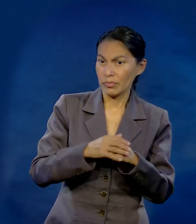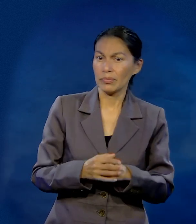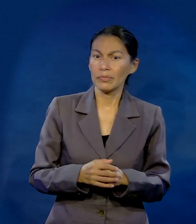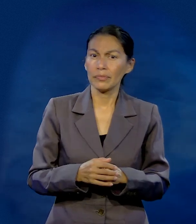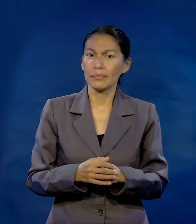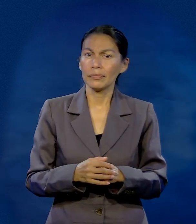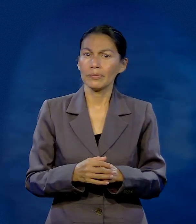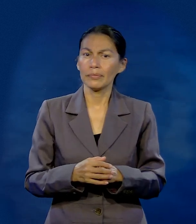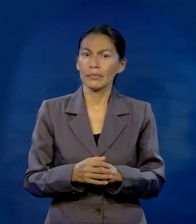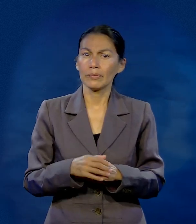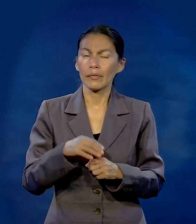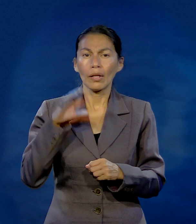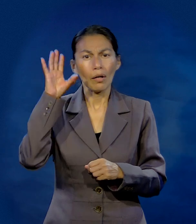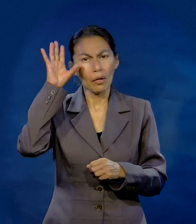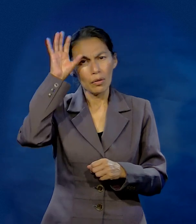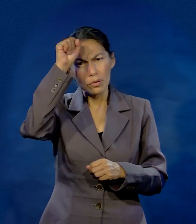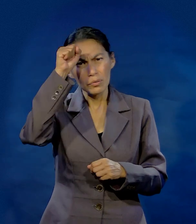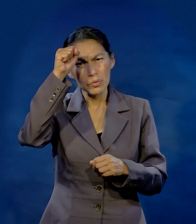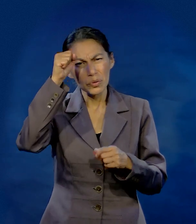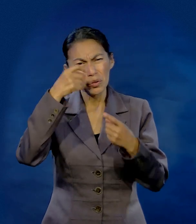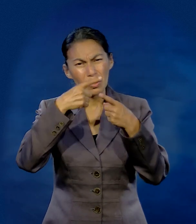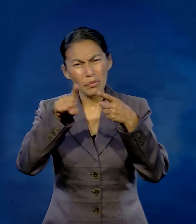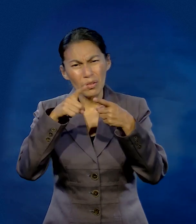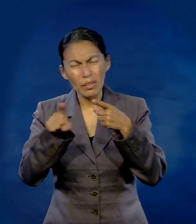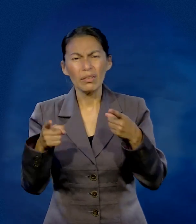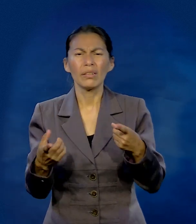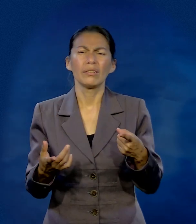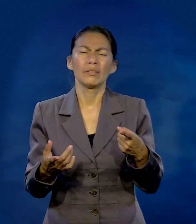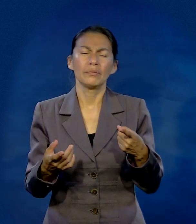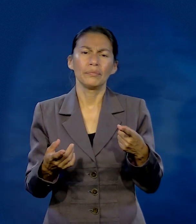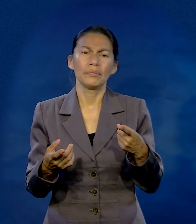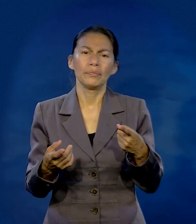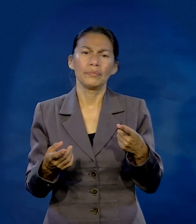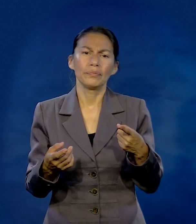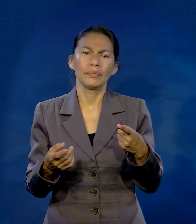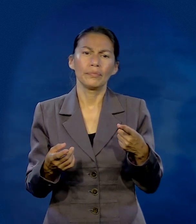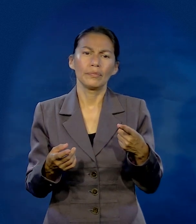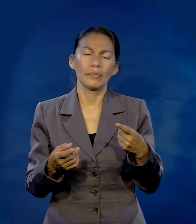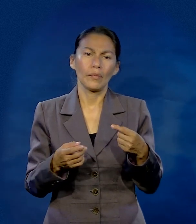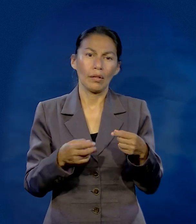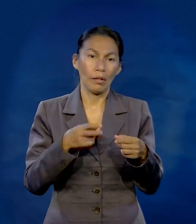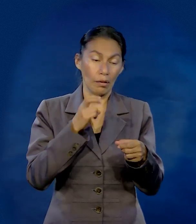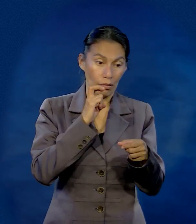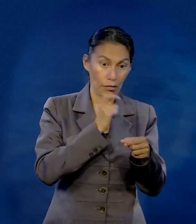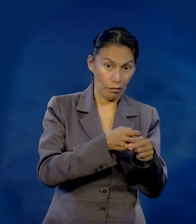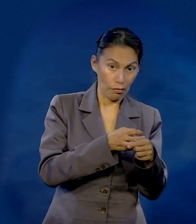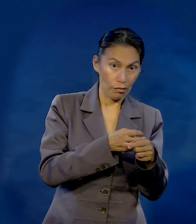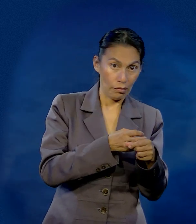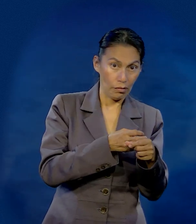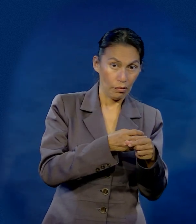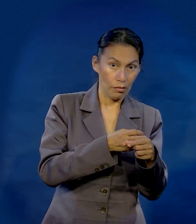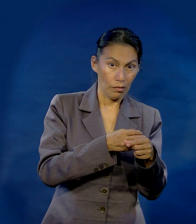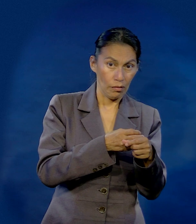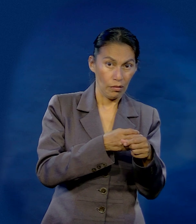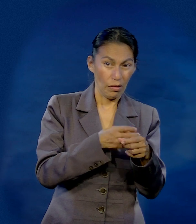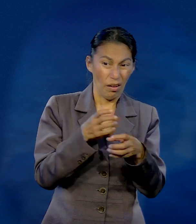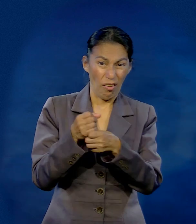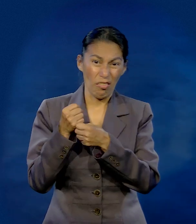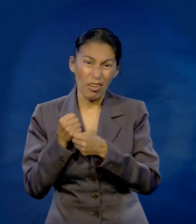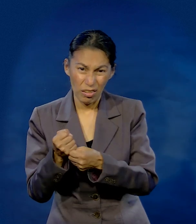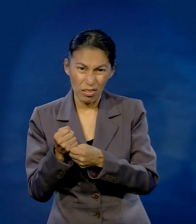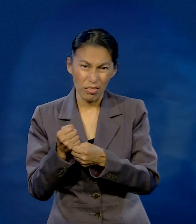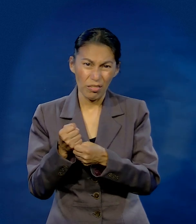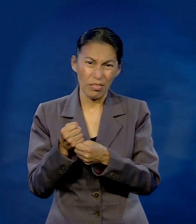viendo varios conceptos importantes de la vida que Dios ve muy distintos que nosotros el concepto de